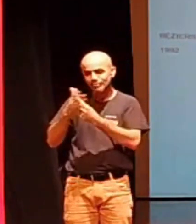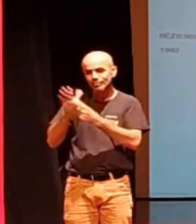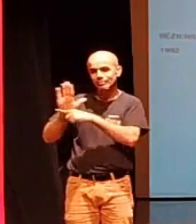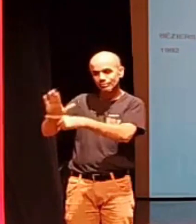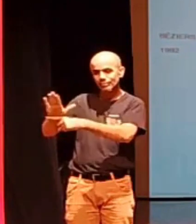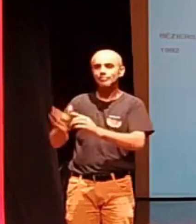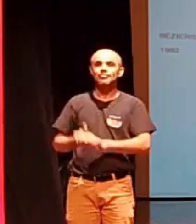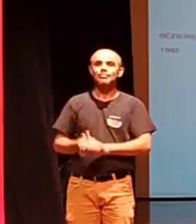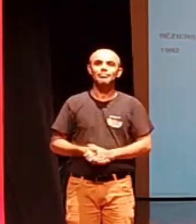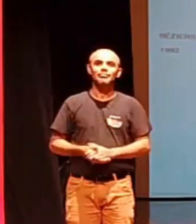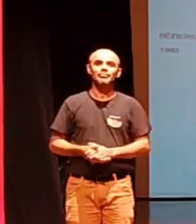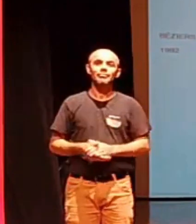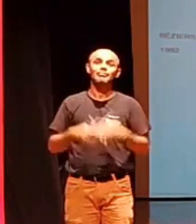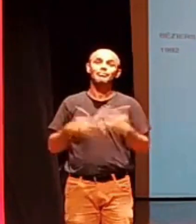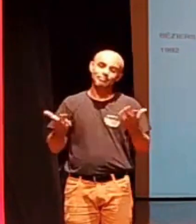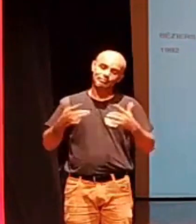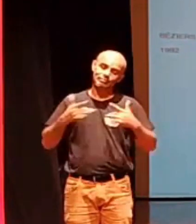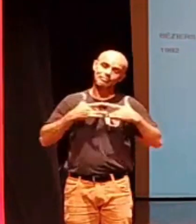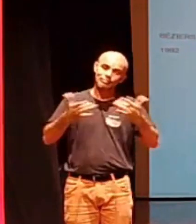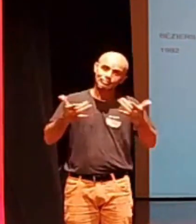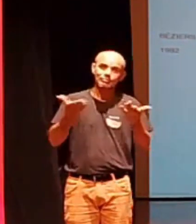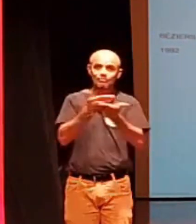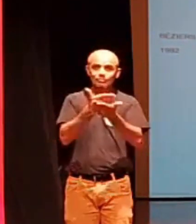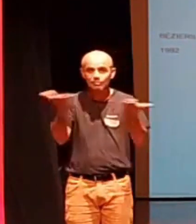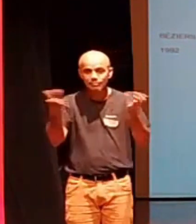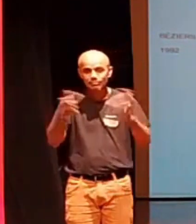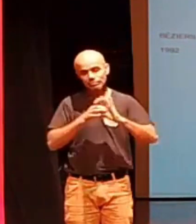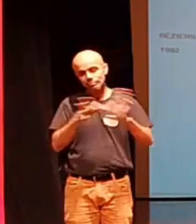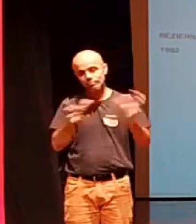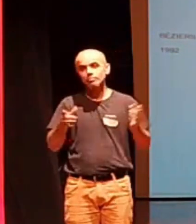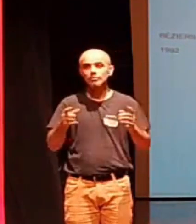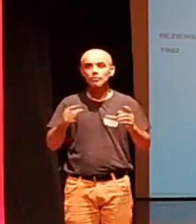bom? Então, estou à disposição aqui para qualquer